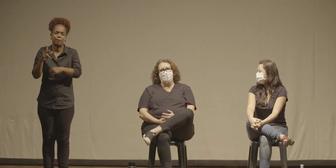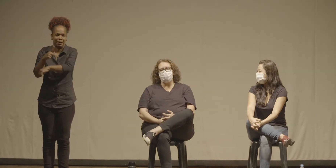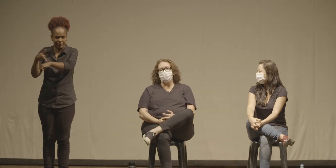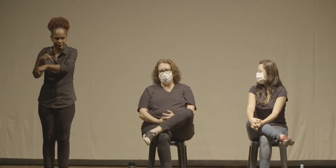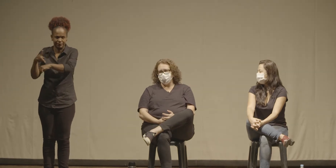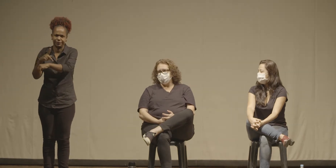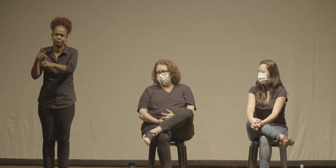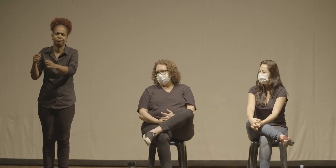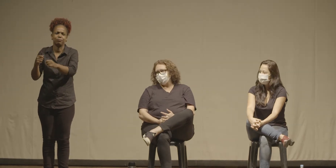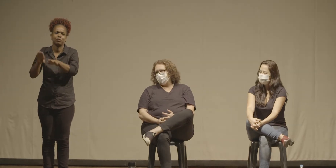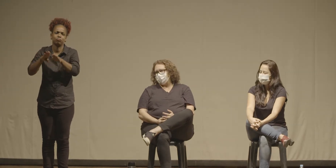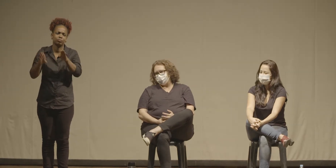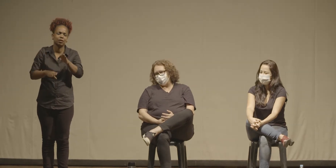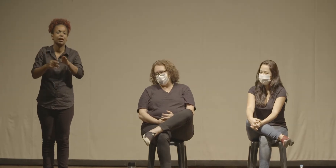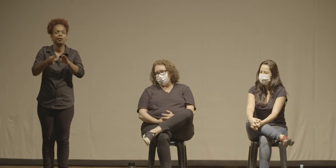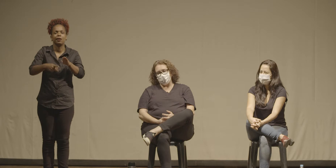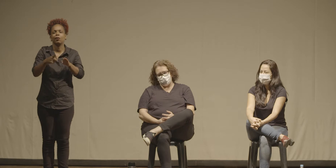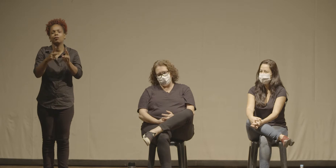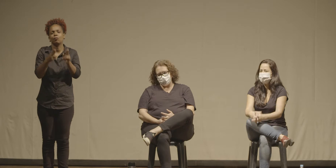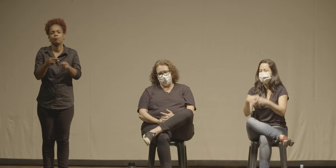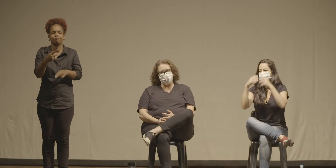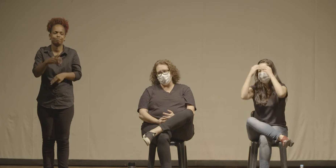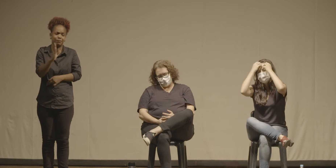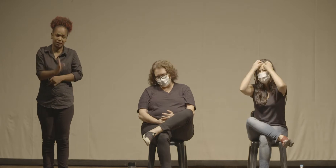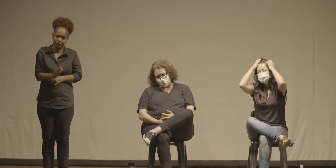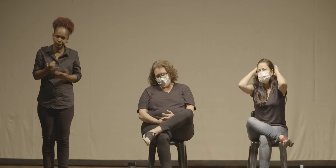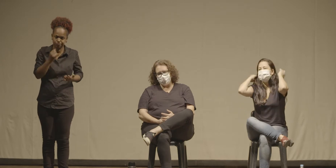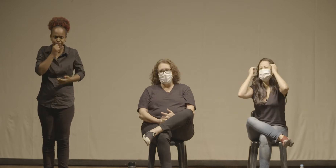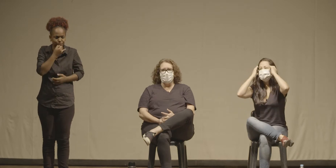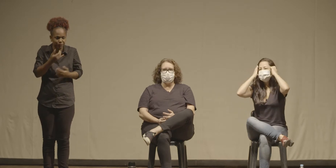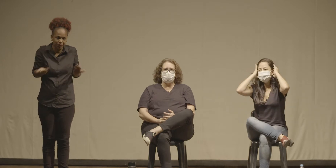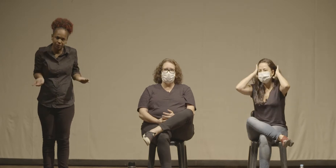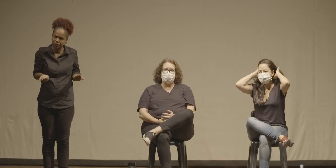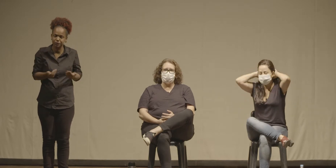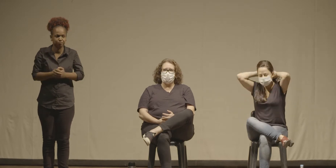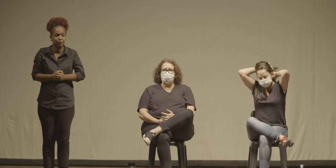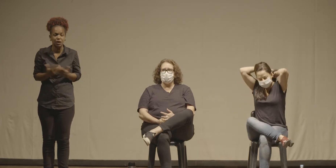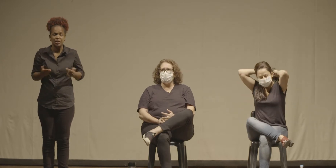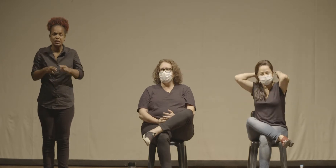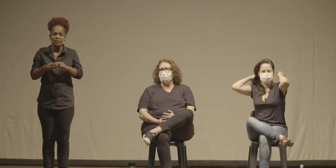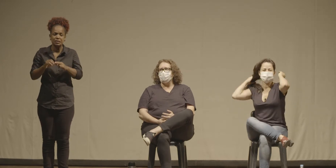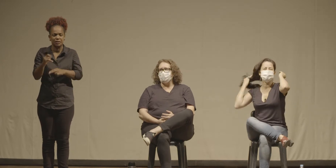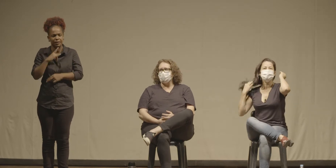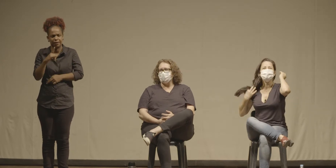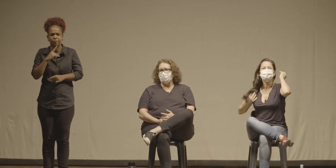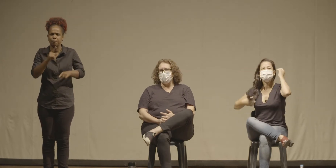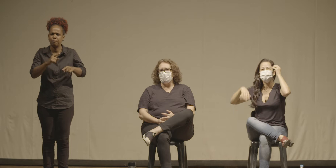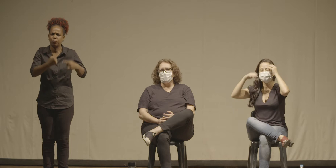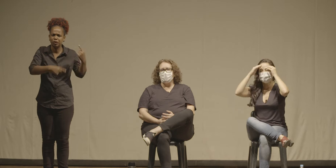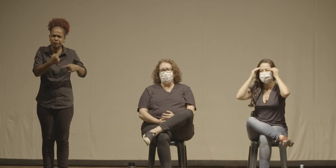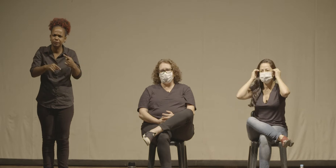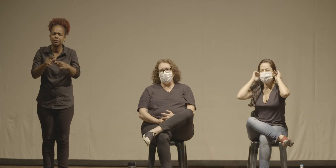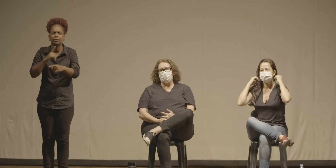países subdesenvolvidos, como é o caso do Brasil, infelizmente, porque não era para ser. Se houvesse uma vontade política e uma abertura